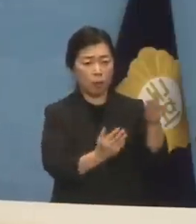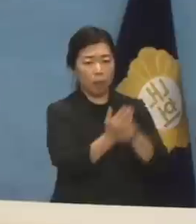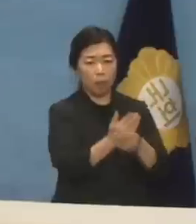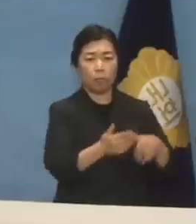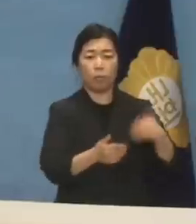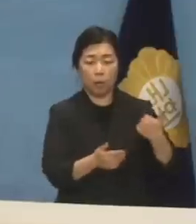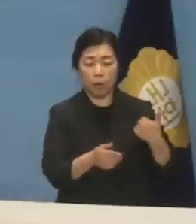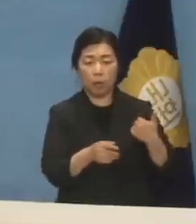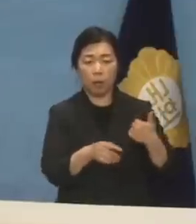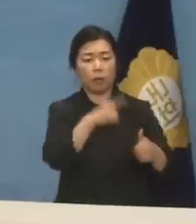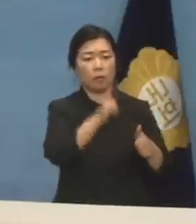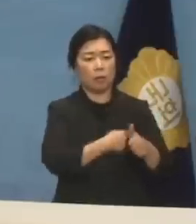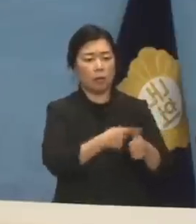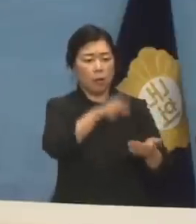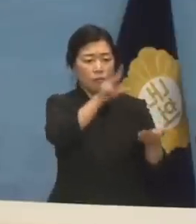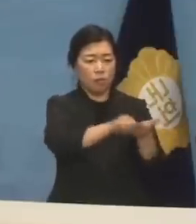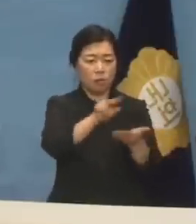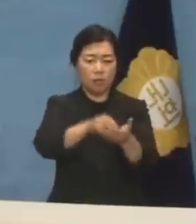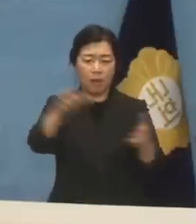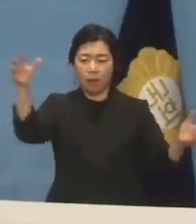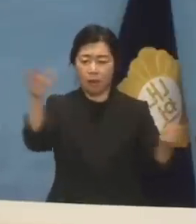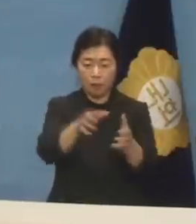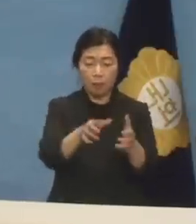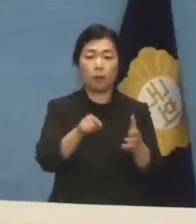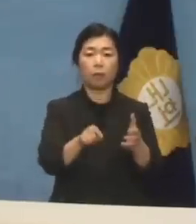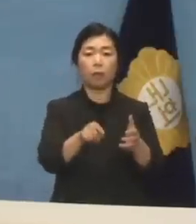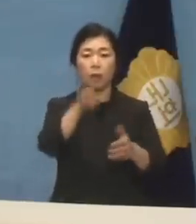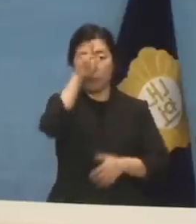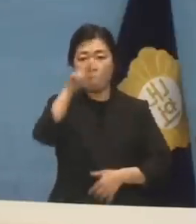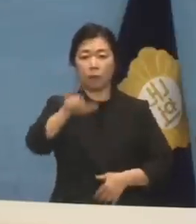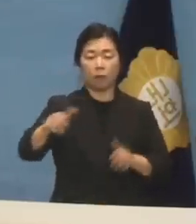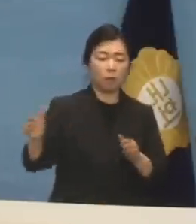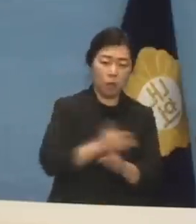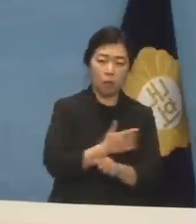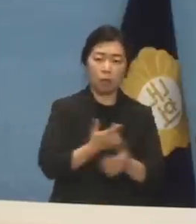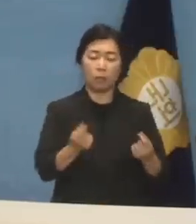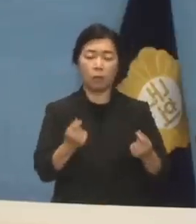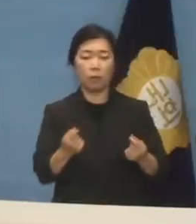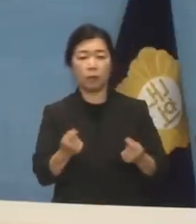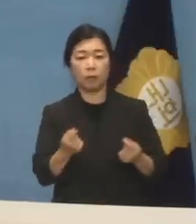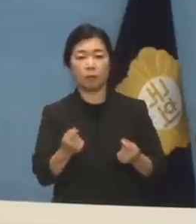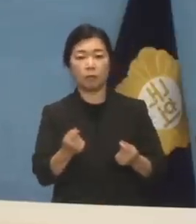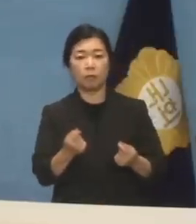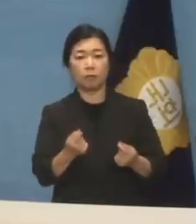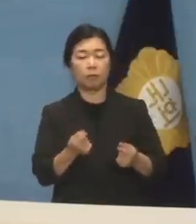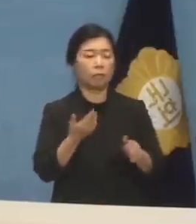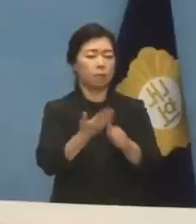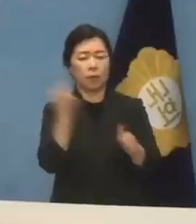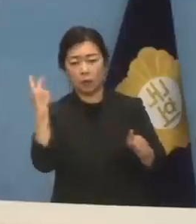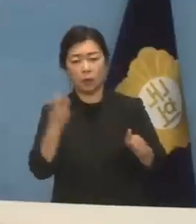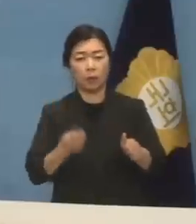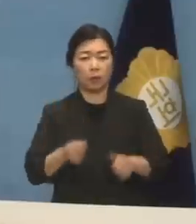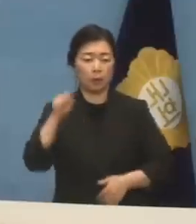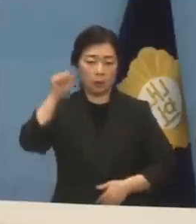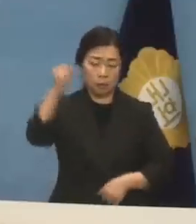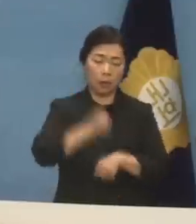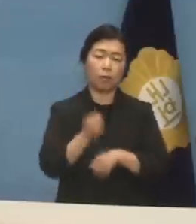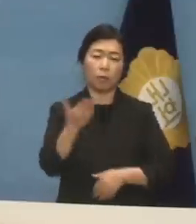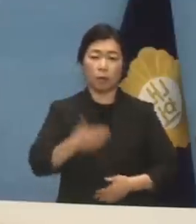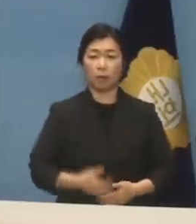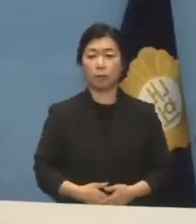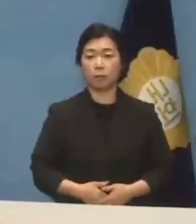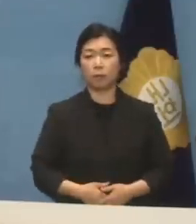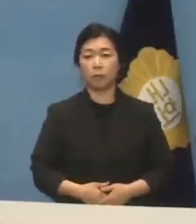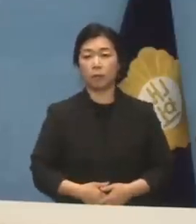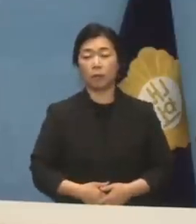겹쳐지면서 자연스럽게 박근혜 정권 때처럼 퇴진과 탄핵이 대세가 될 것입니다. 자꾸 왜 퇴진과 탄핵을 이야기하는